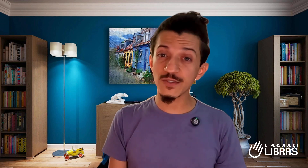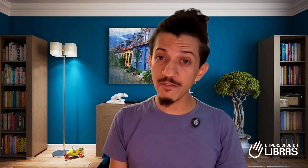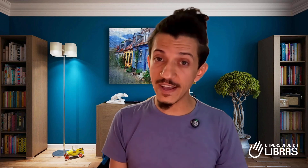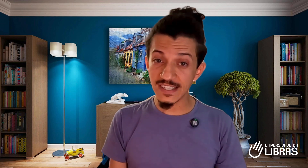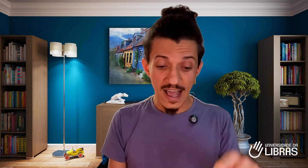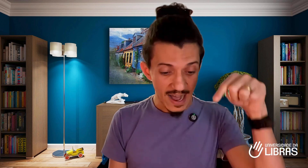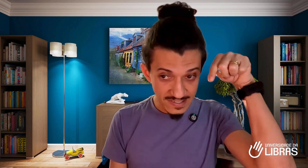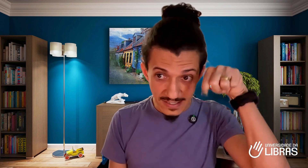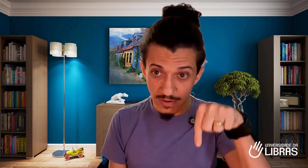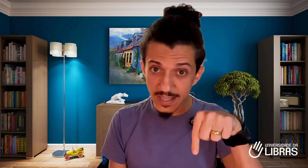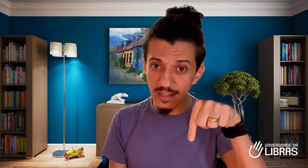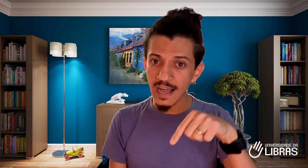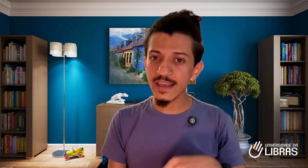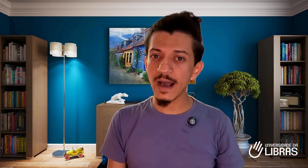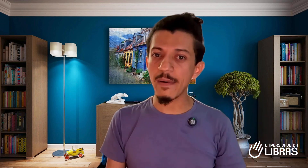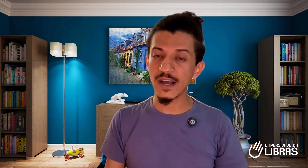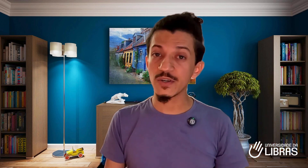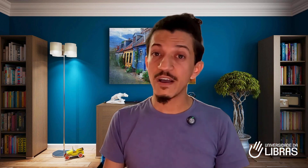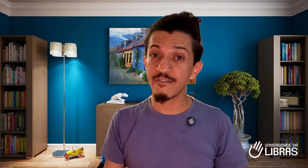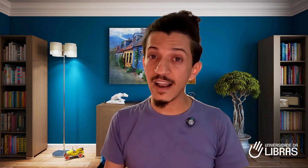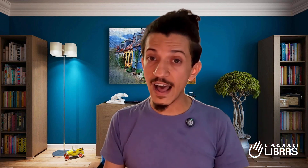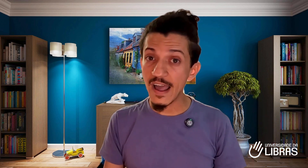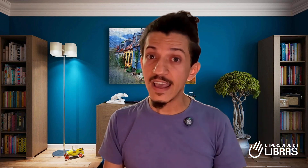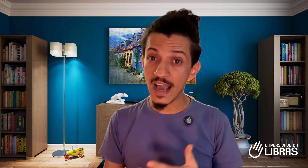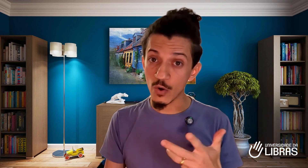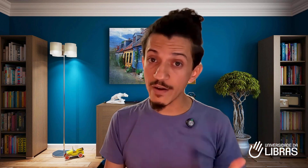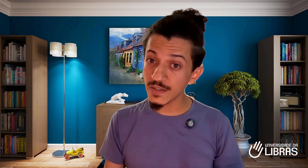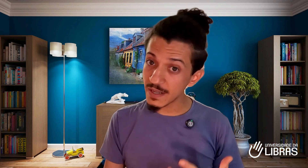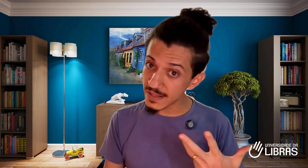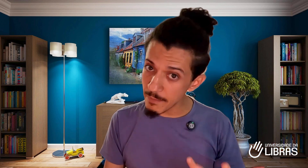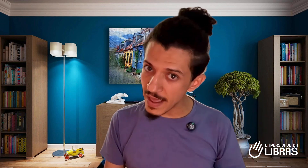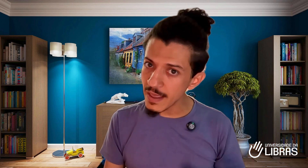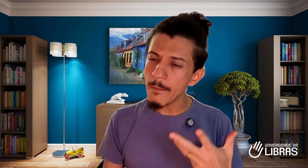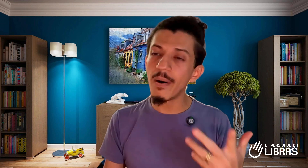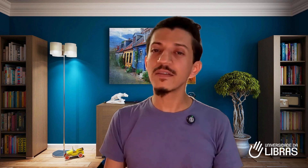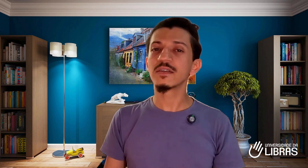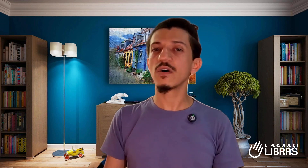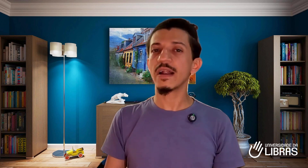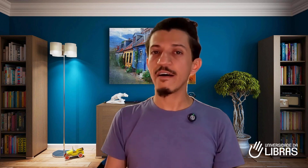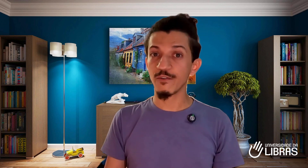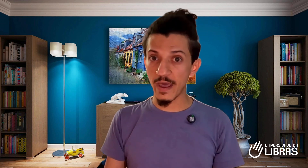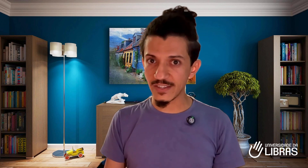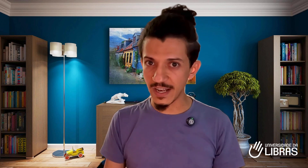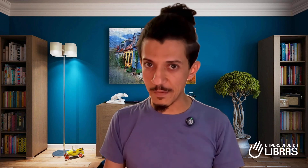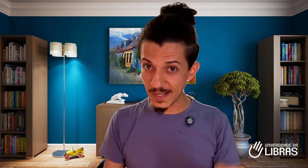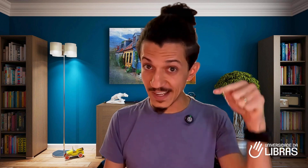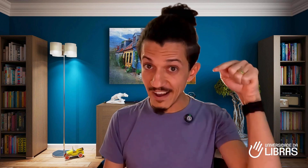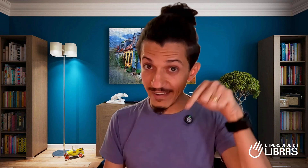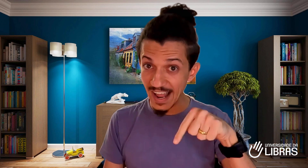vez. Acesse o link que está aqui abaixo, vai lá e agora você também pode se tornar fluente em Libras. Vai lá!